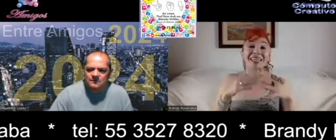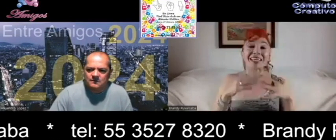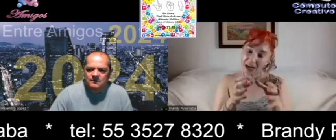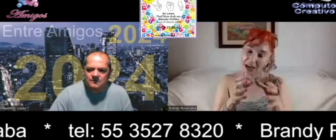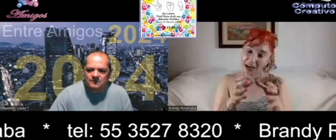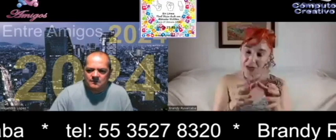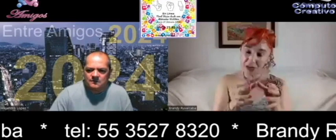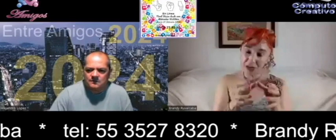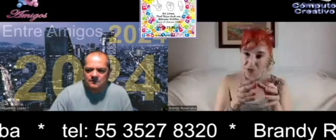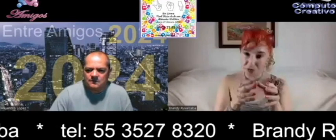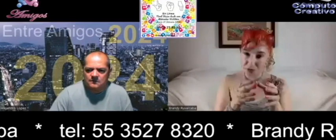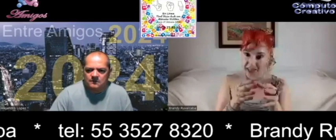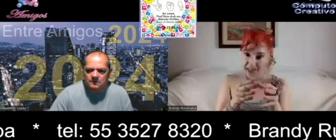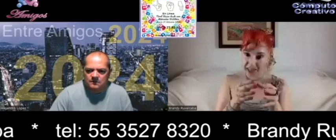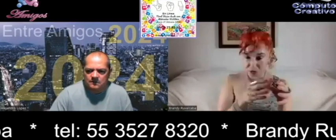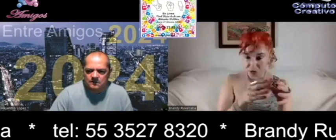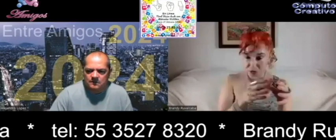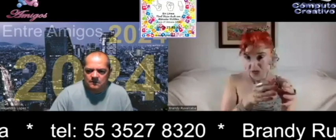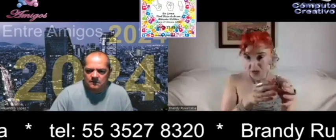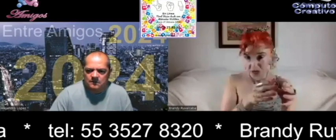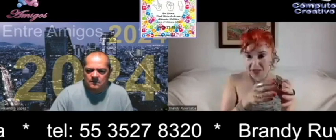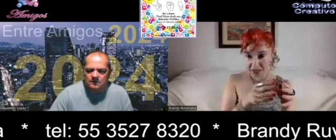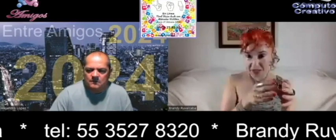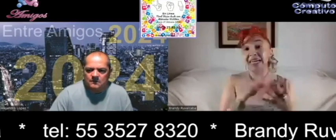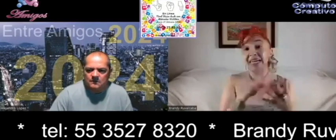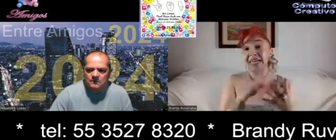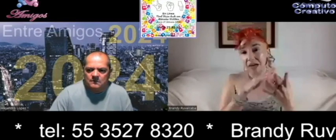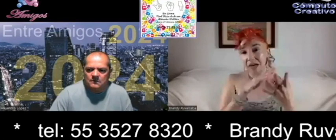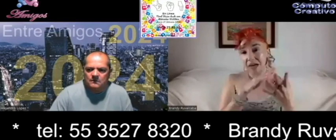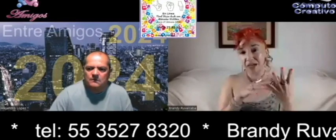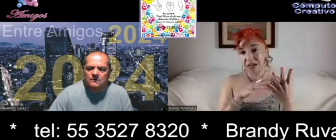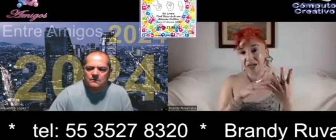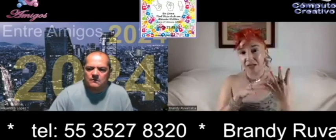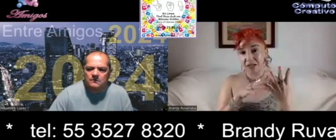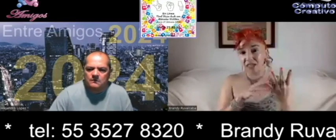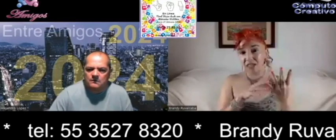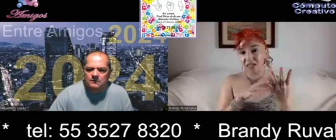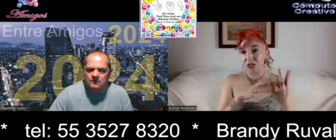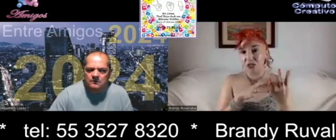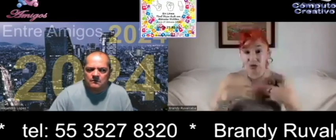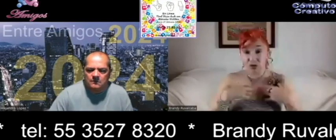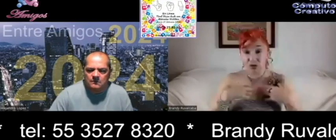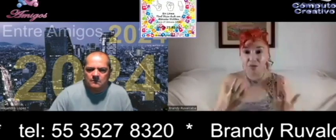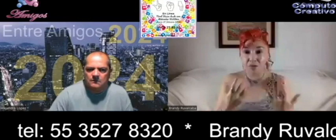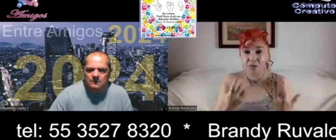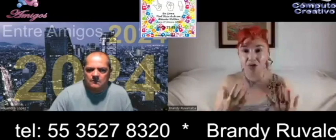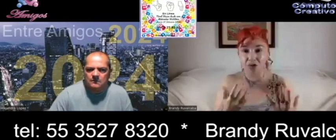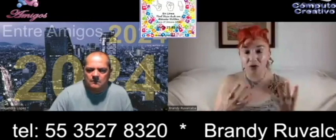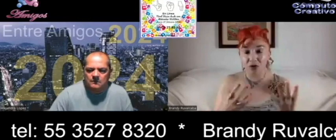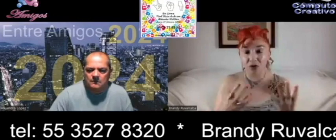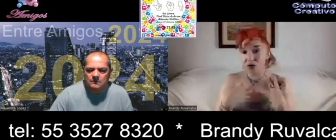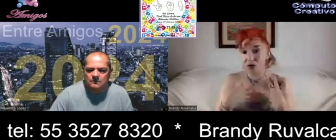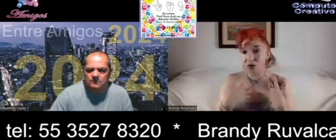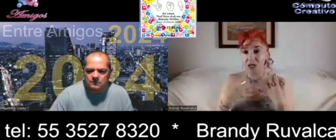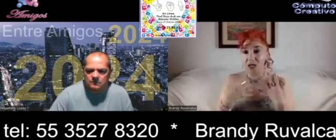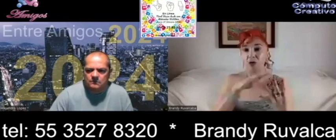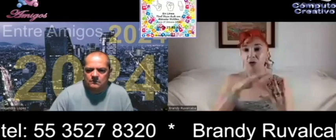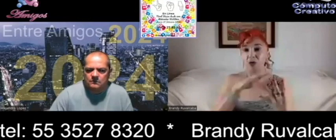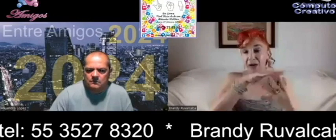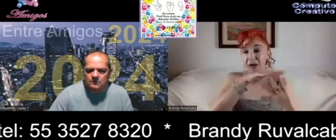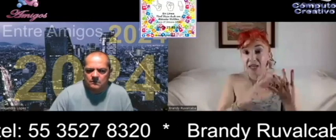que pertenezca a alguna comunidad sorda y que así la puedas aprender siendo oyente, como es mi caso, yo no soy sorda,